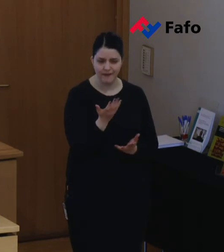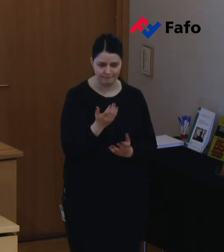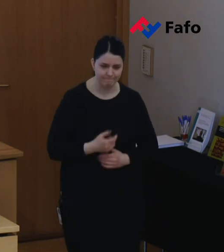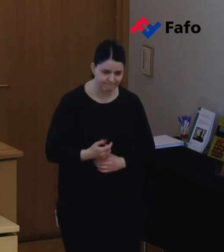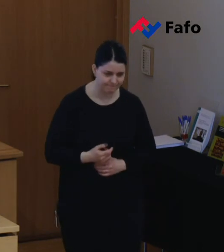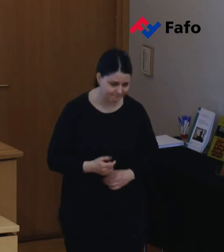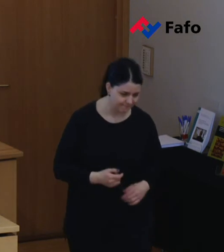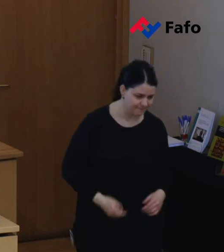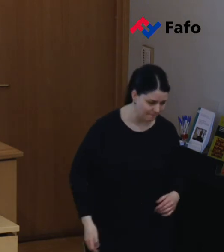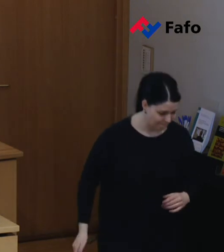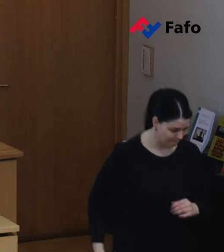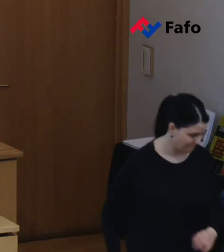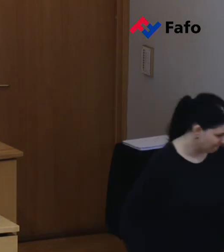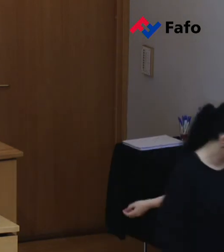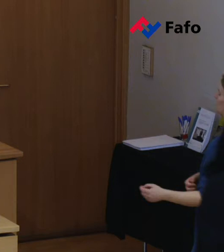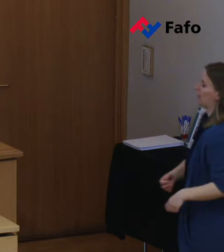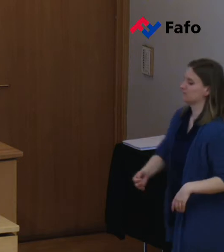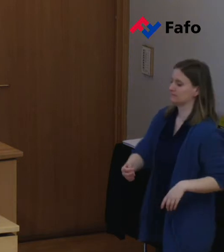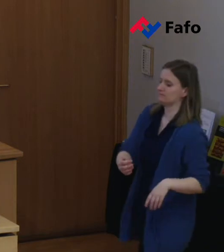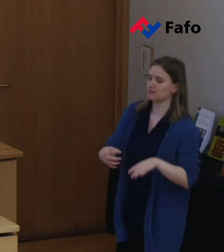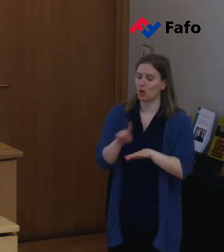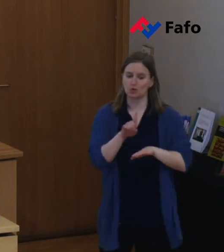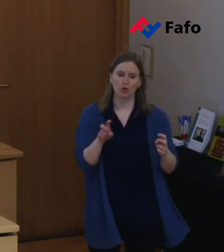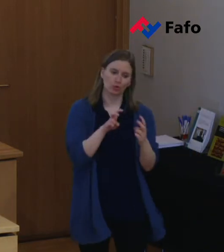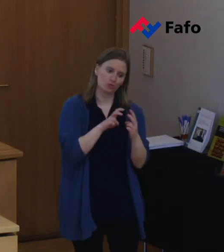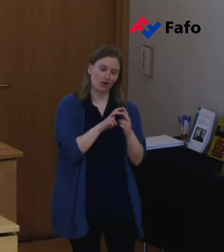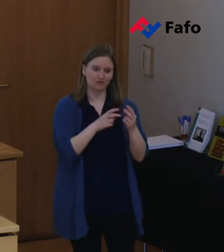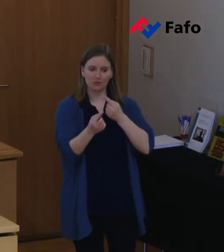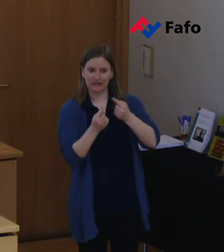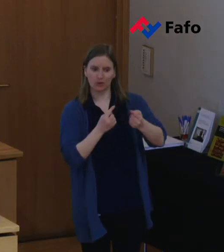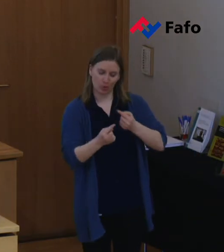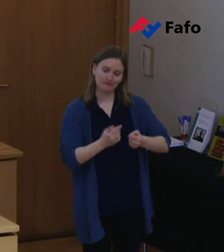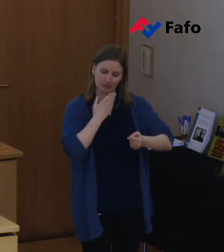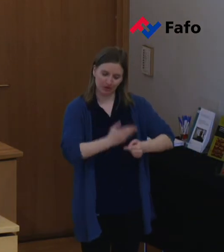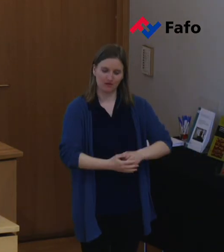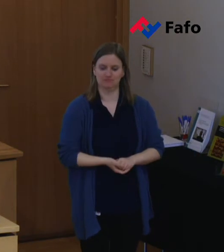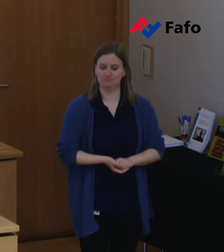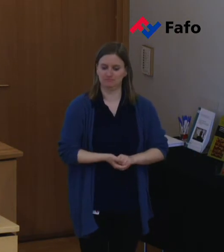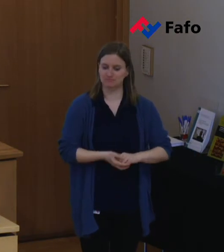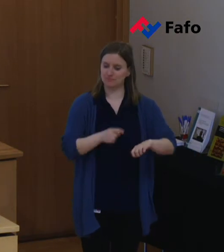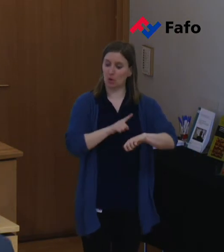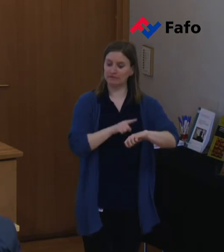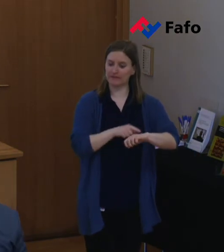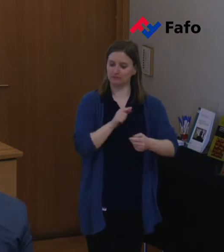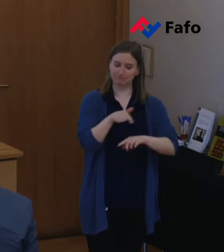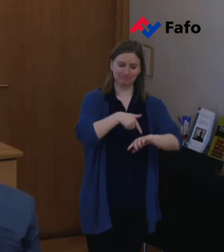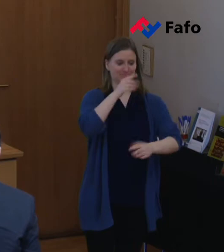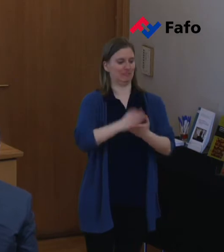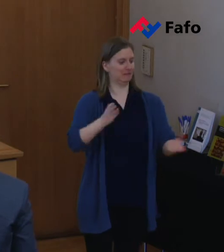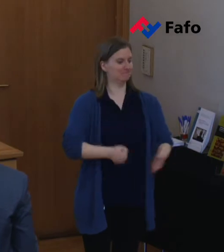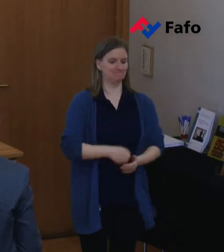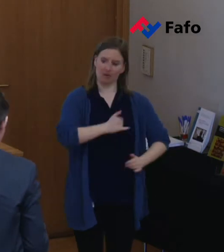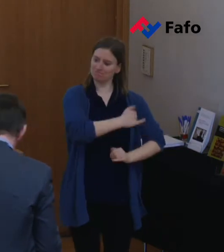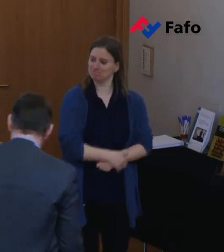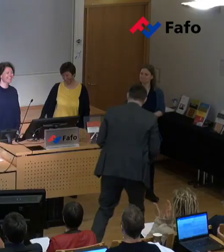Ja. Men når vi er i kontakt og dialog, så er det godt. Ja. Ja. Da har vi brukt opp tiden. Ja,